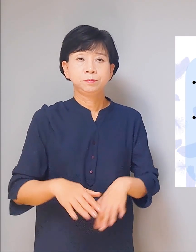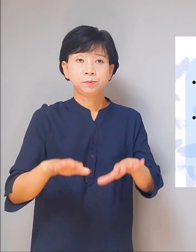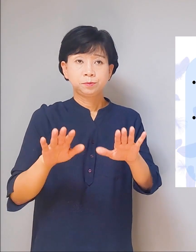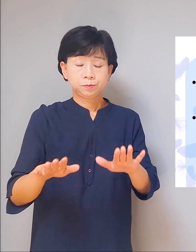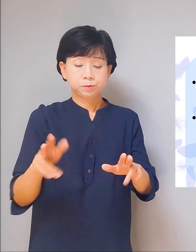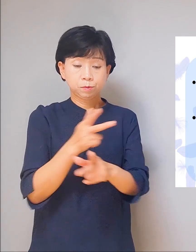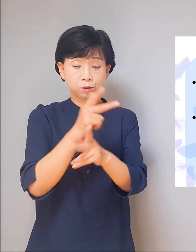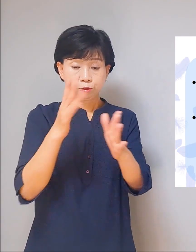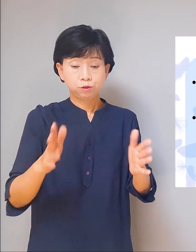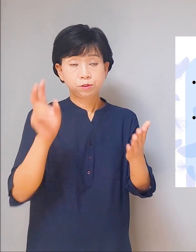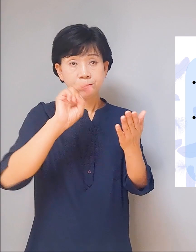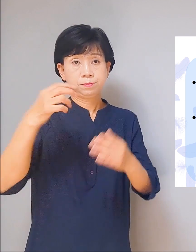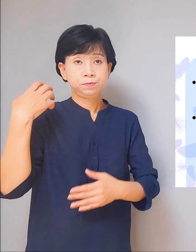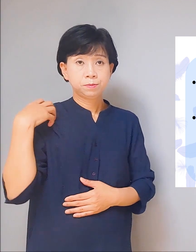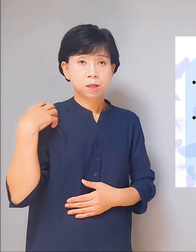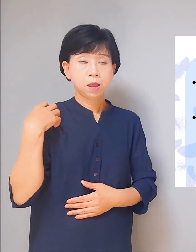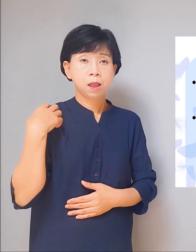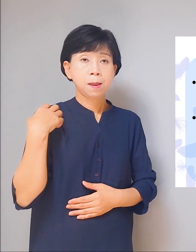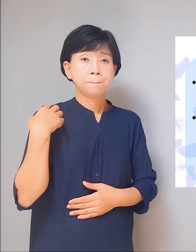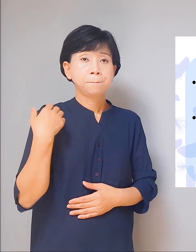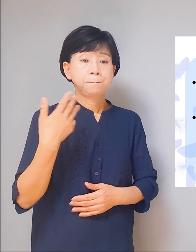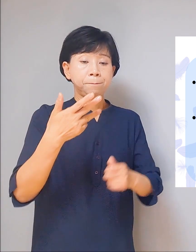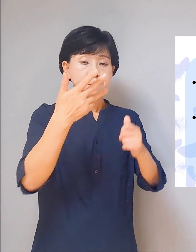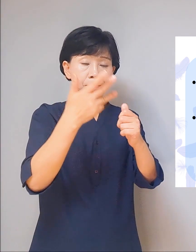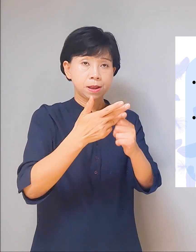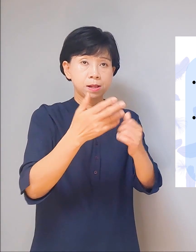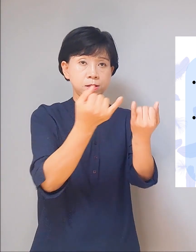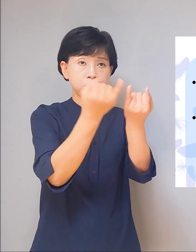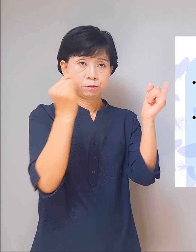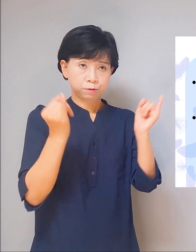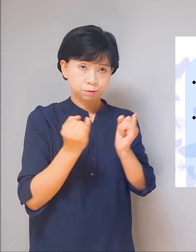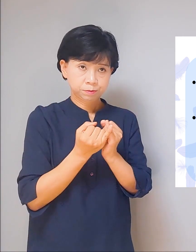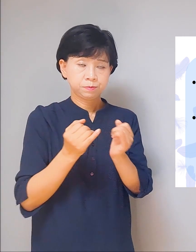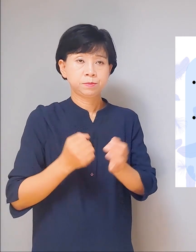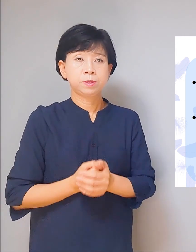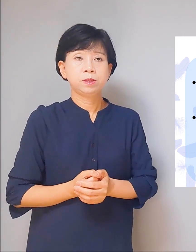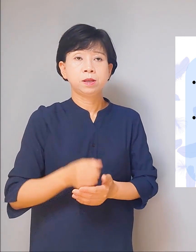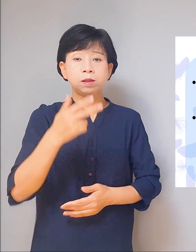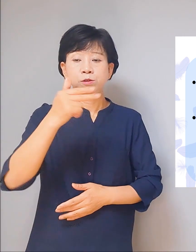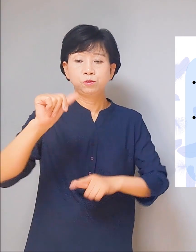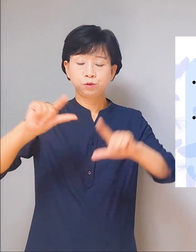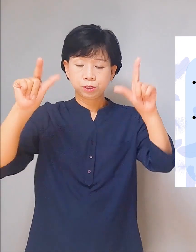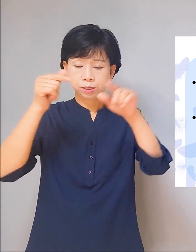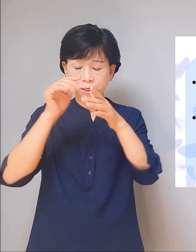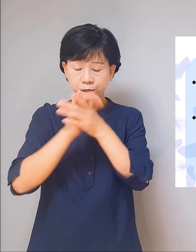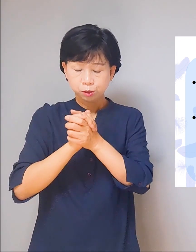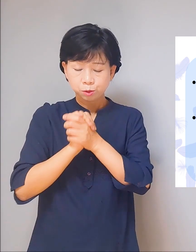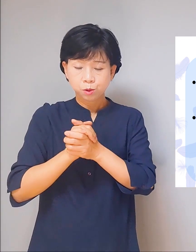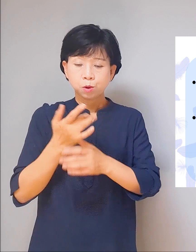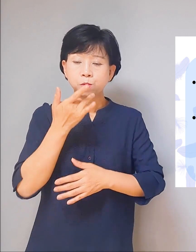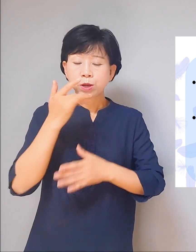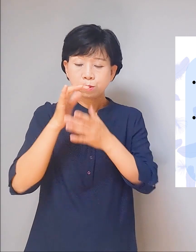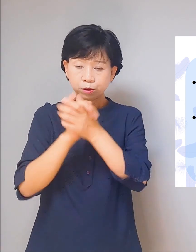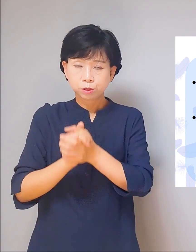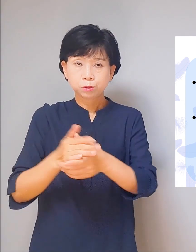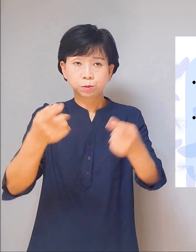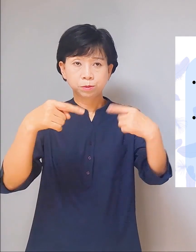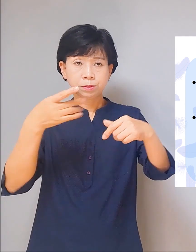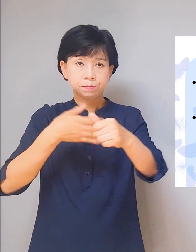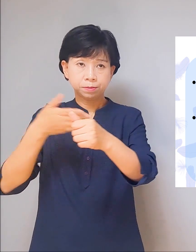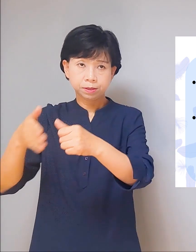이번 주간 콰이어는 8여선교회입니다. 주일 기도와 화요 기도에 동참 바랍니다. 화요 교실